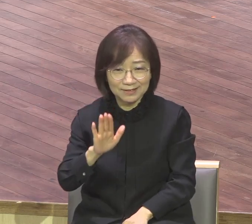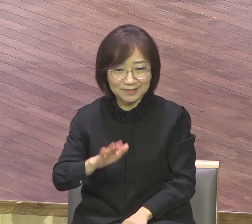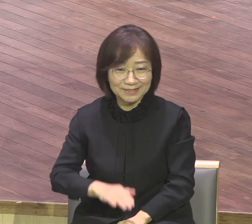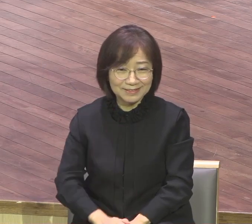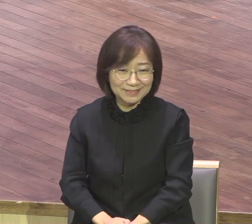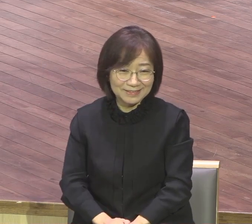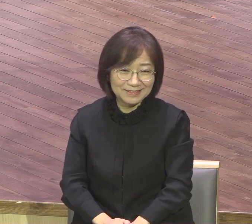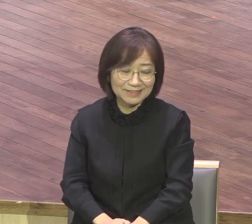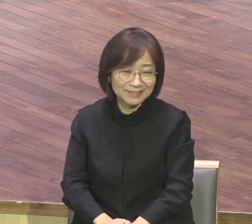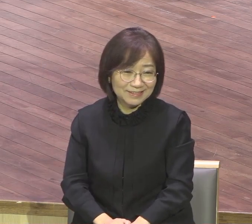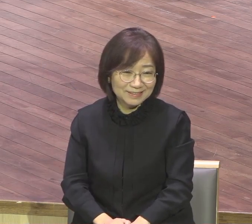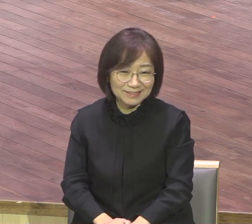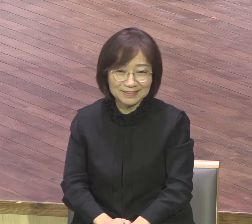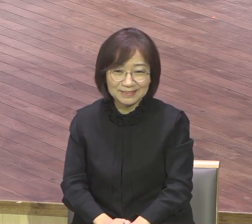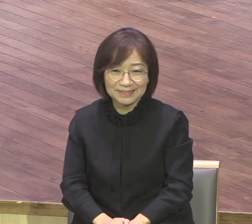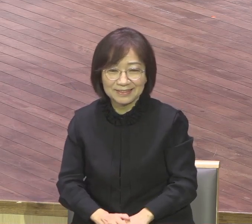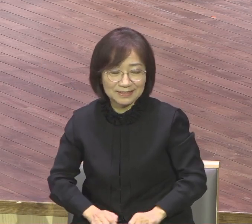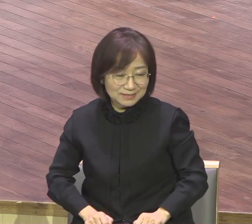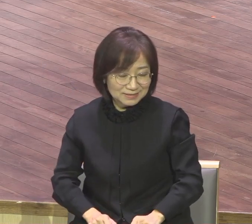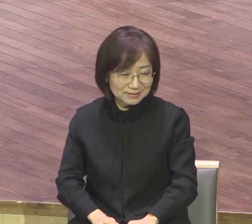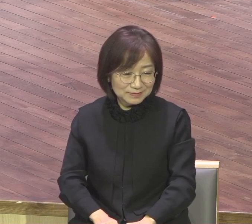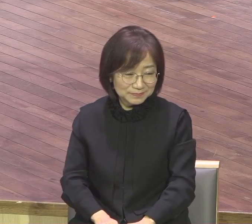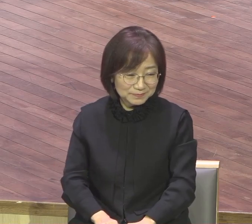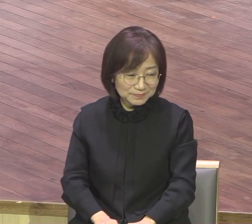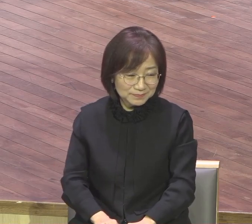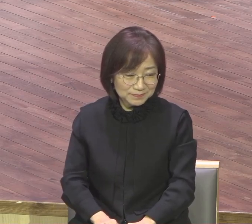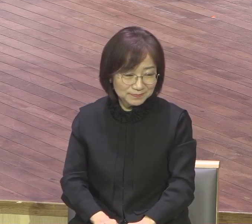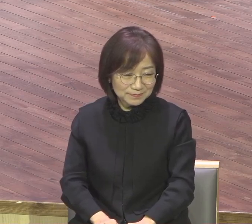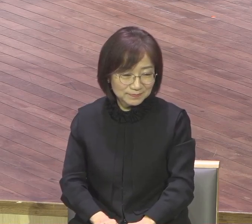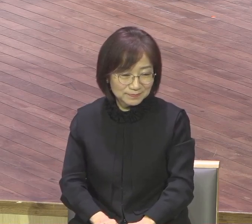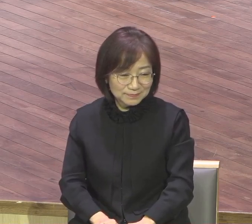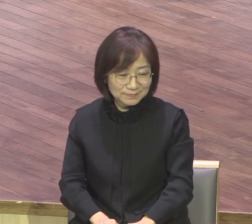es porque está, no están dentro de Cristo